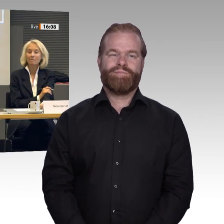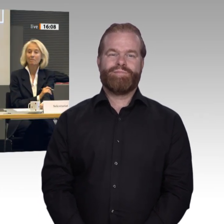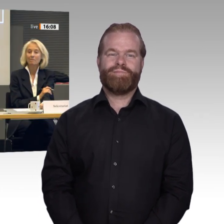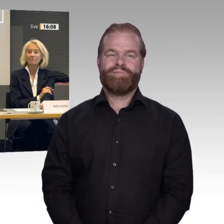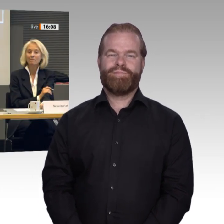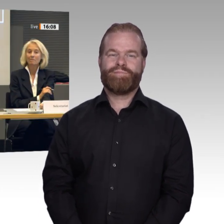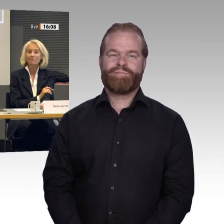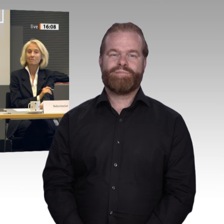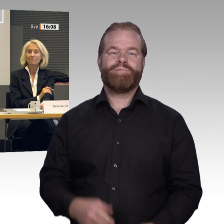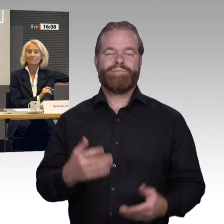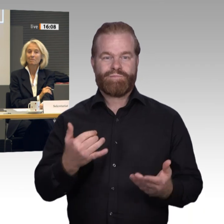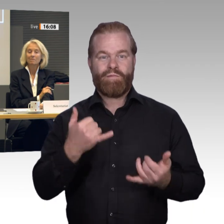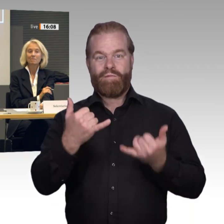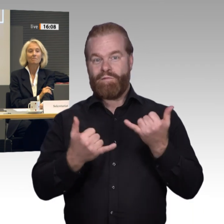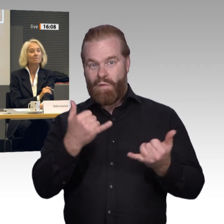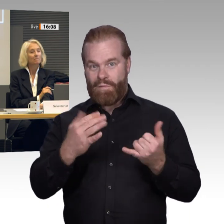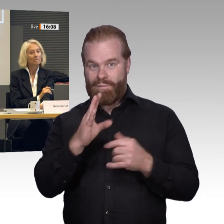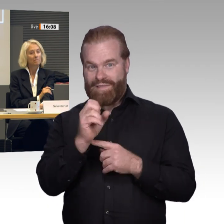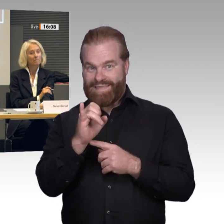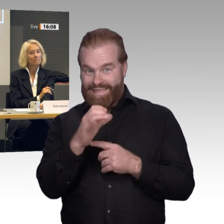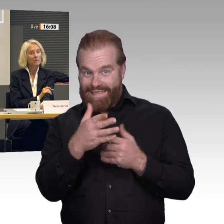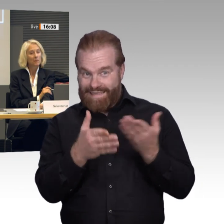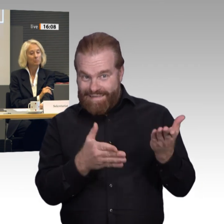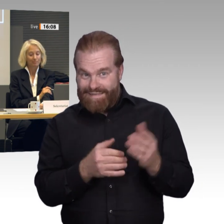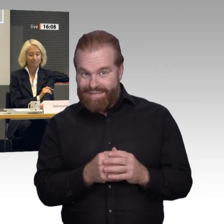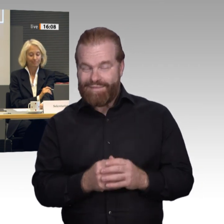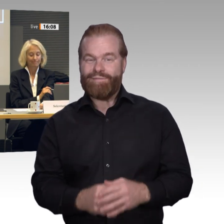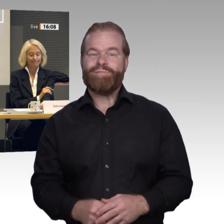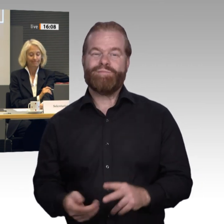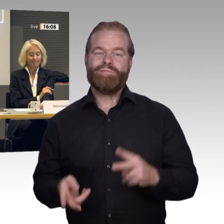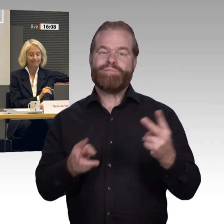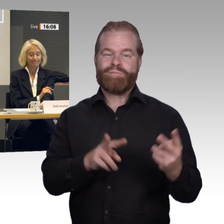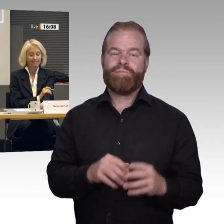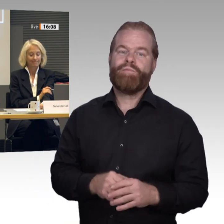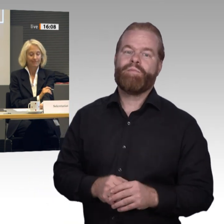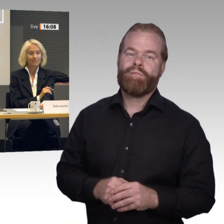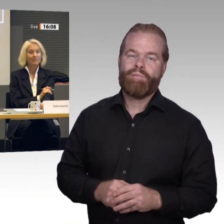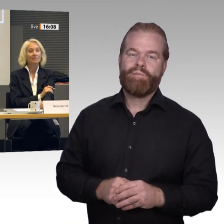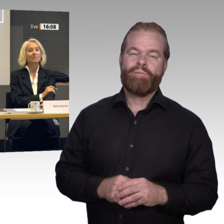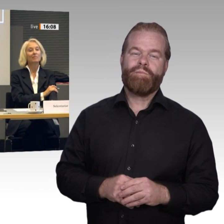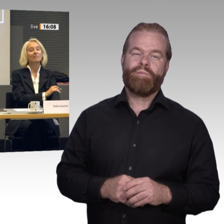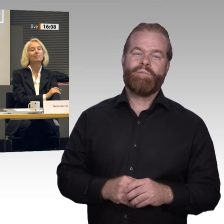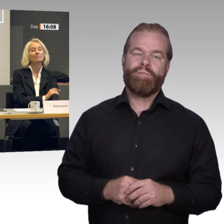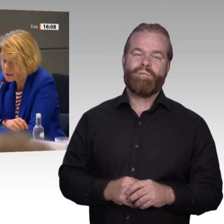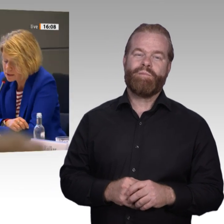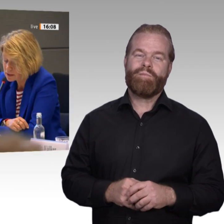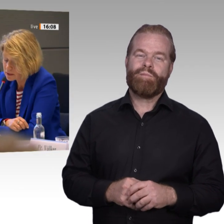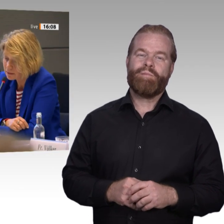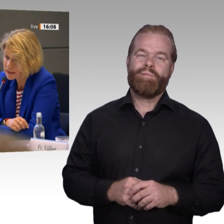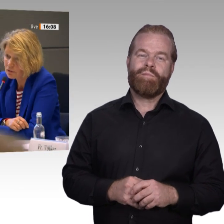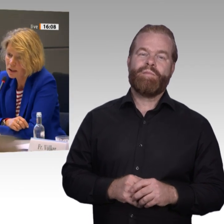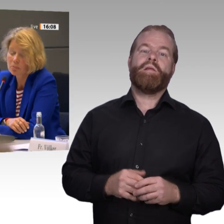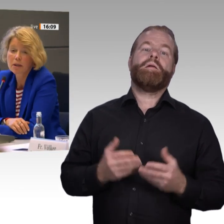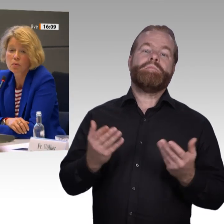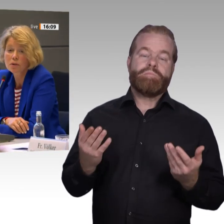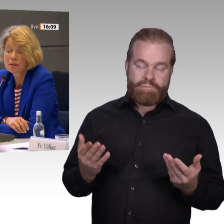Budget für Ausbildung begrüßen wir tatsächlich. Allerdings ist ja das Instrument so formuliert, dass es